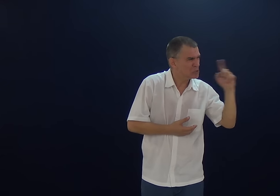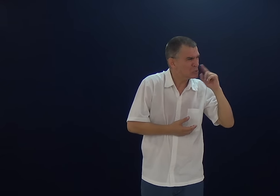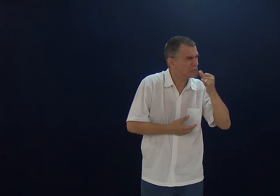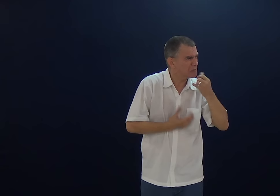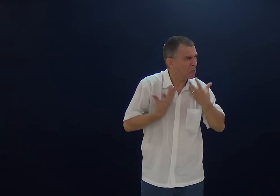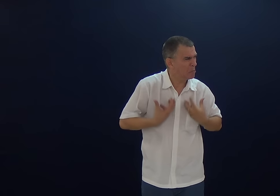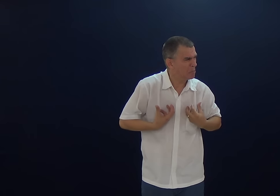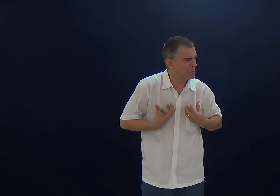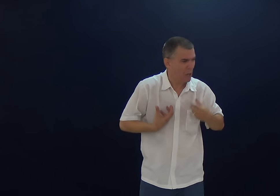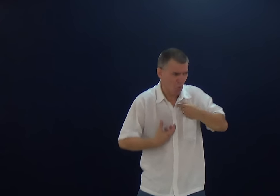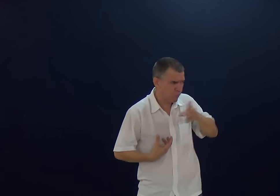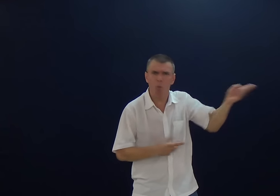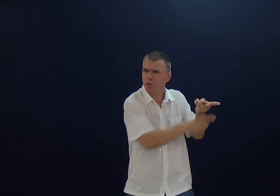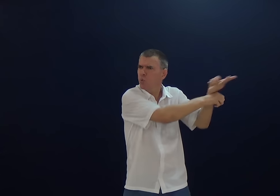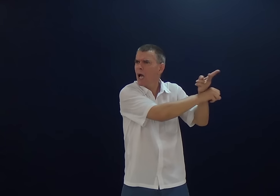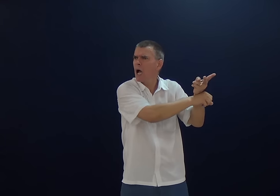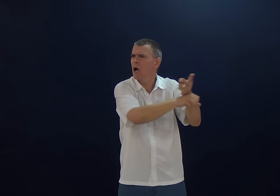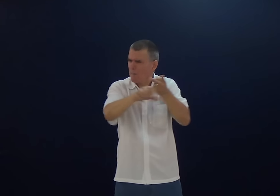fui também um propagador desse